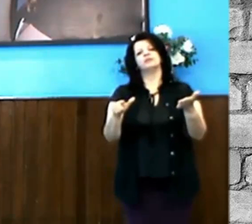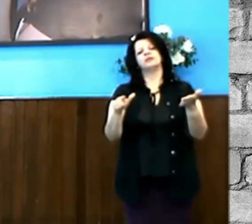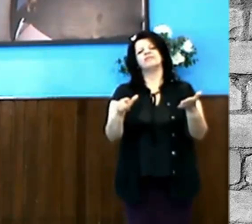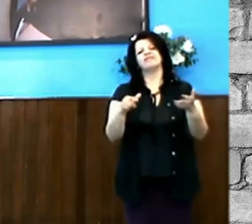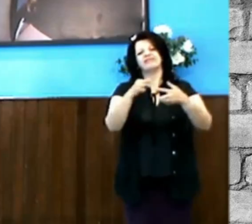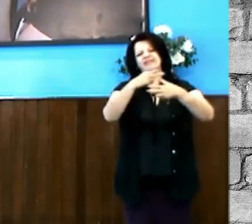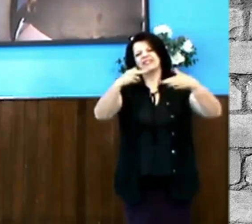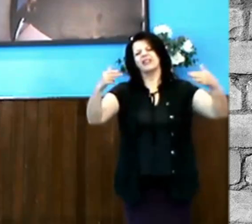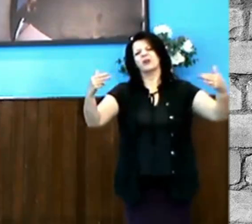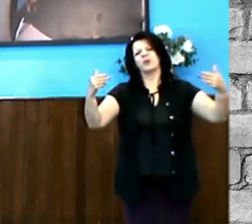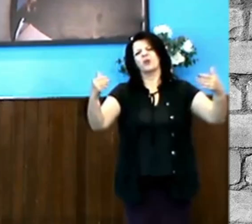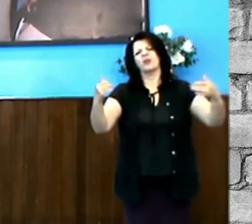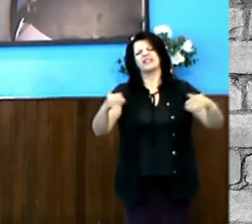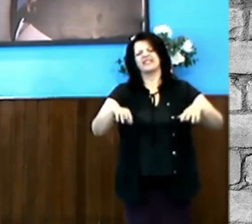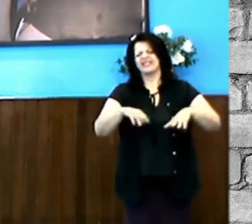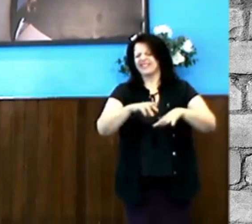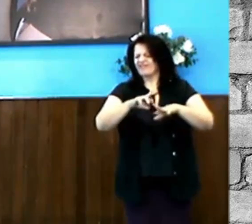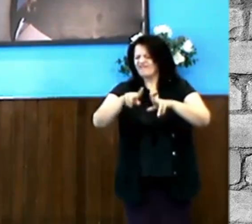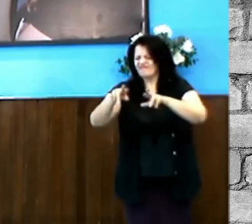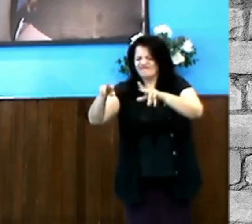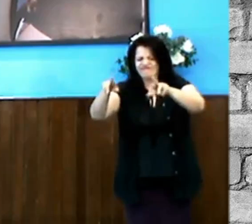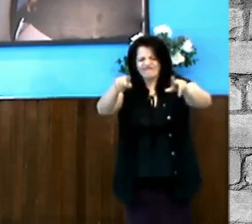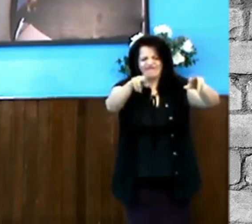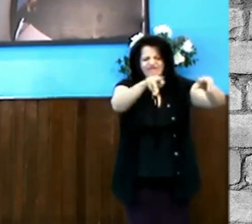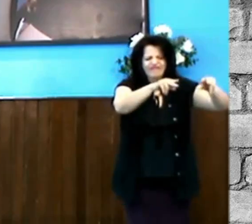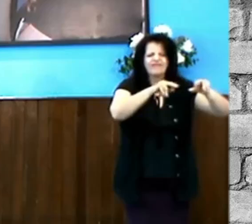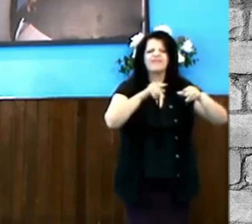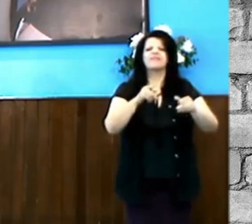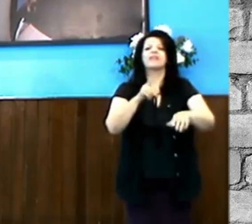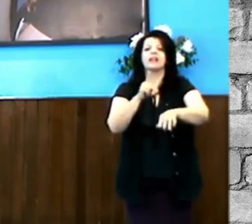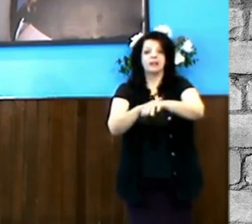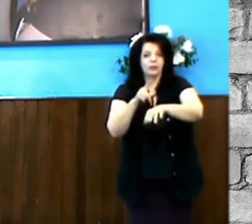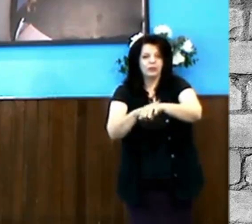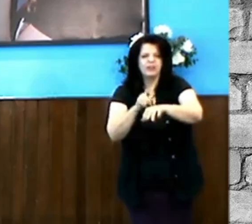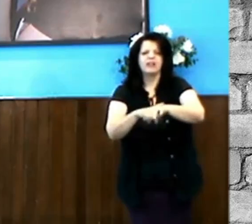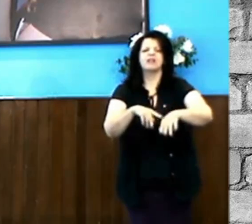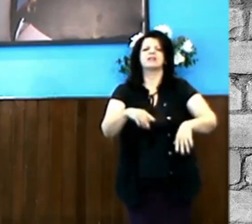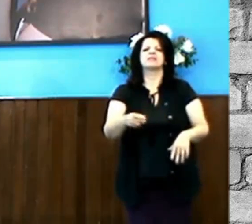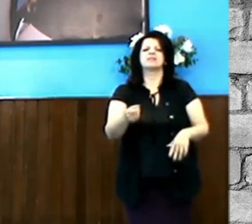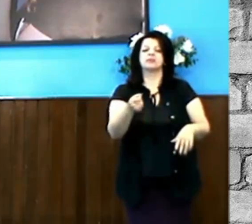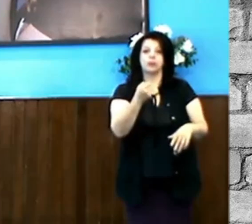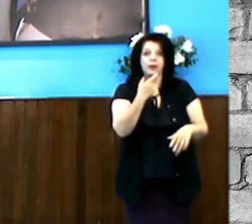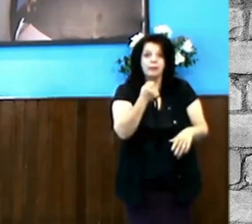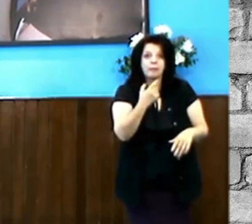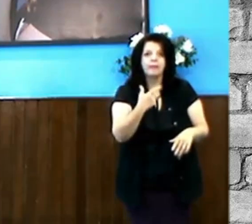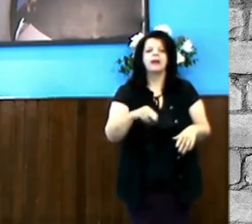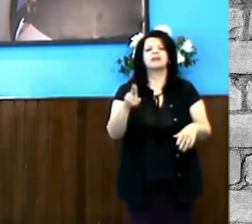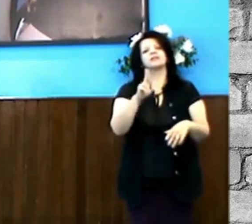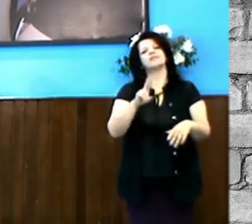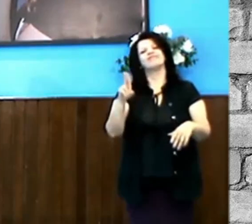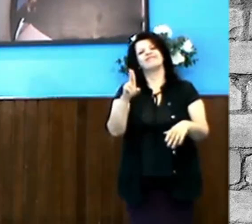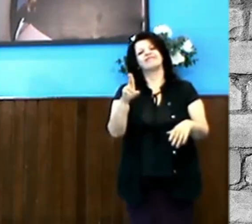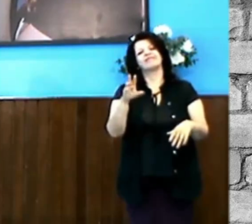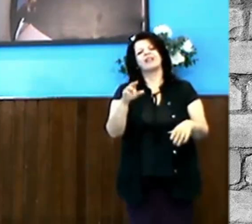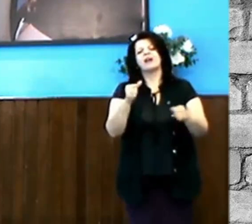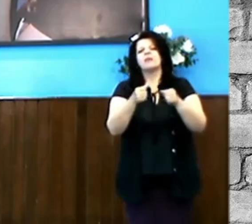organismo, até o tipo da toxina, até o tempo, a intensidade da intoxicação e assim por diante. Para ser